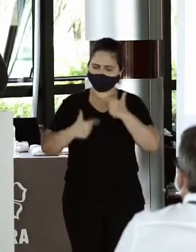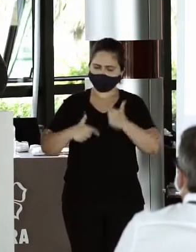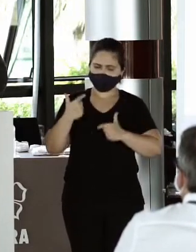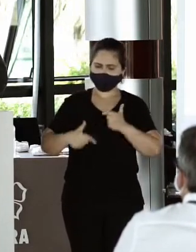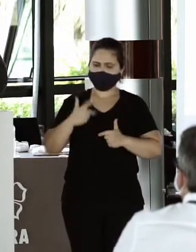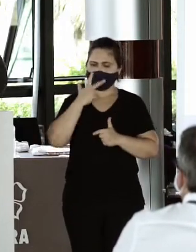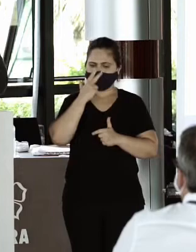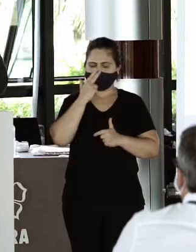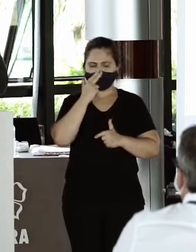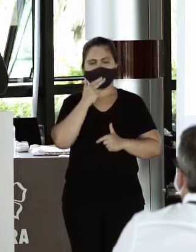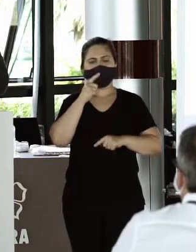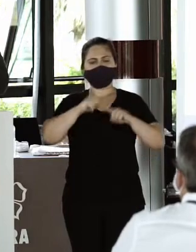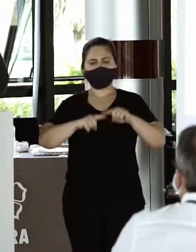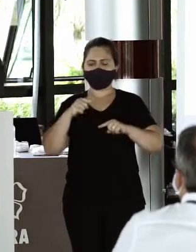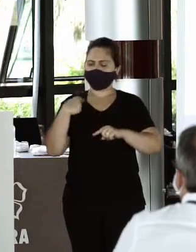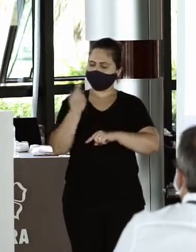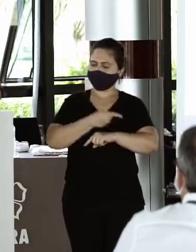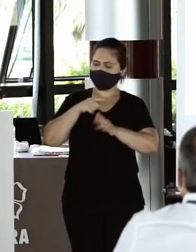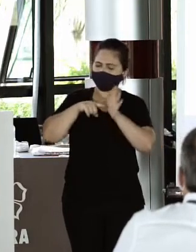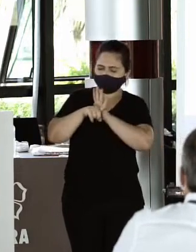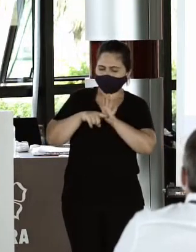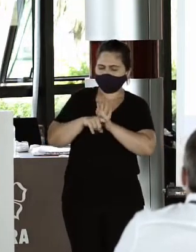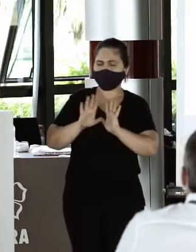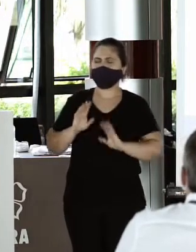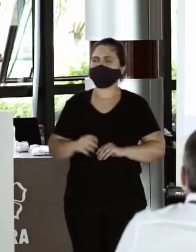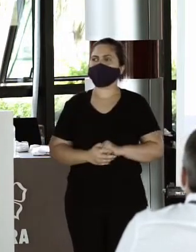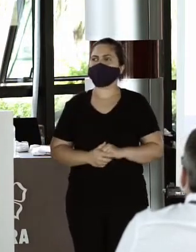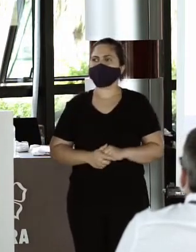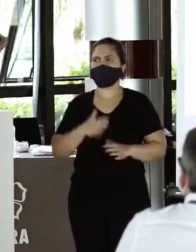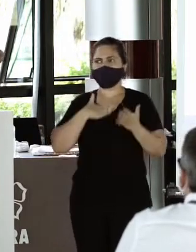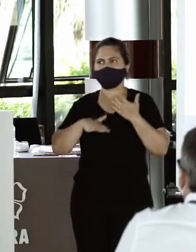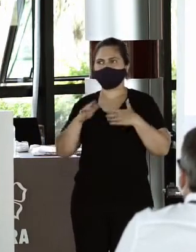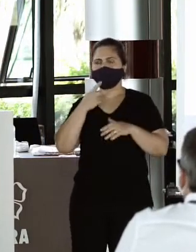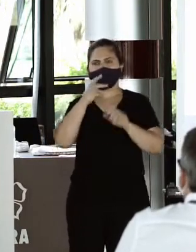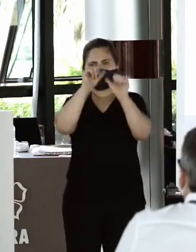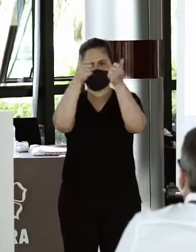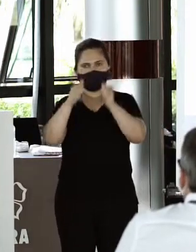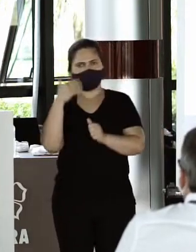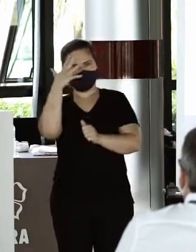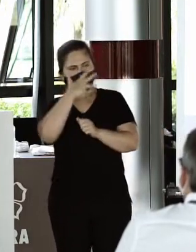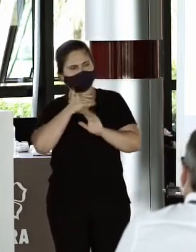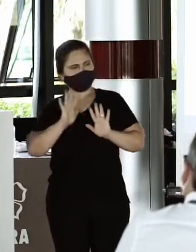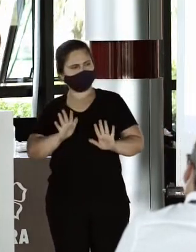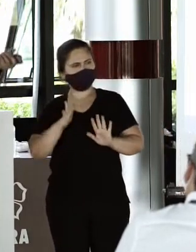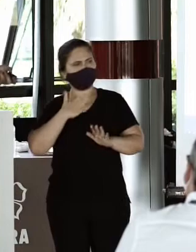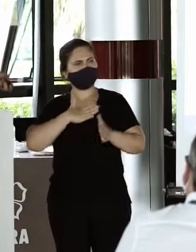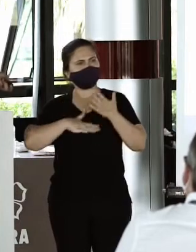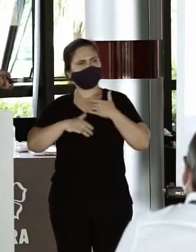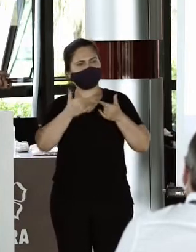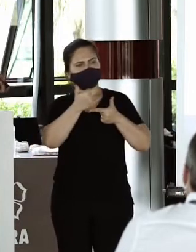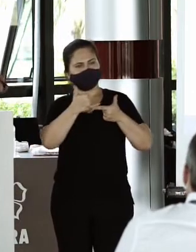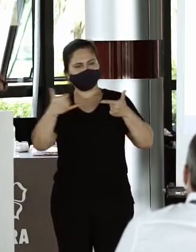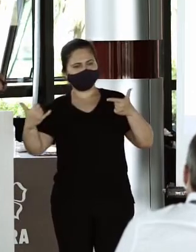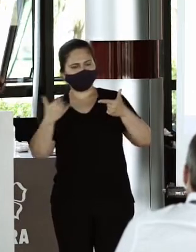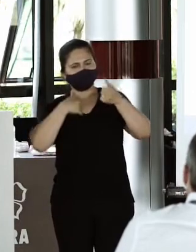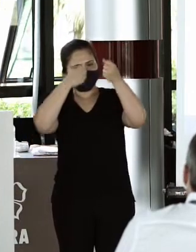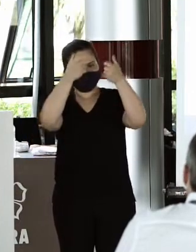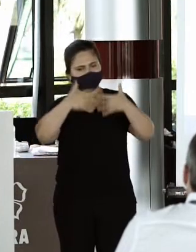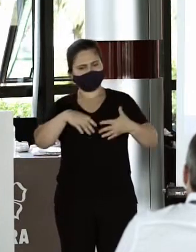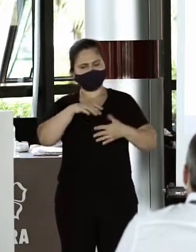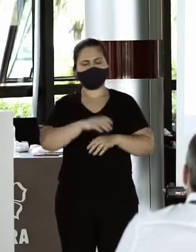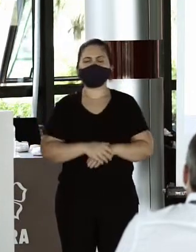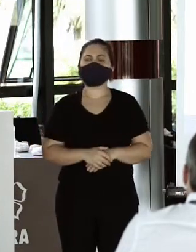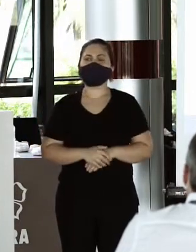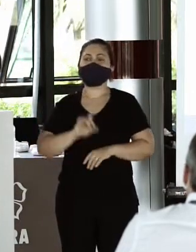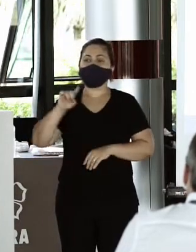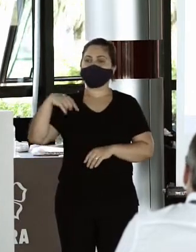acordo com o material que eu estou analisando. Tá? Calma que eu vou chegar nas imagens bonitas da termografia. Eu estou explicando os parâmetros aqui.